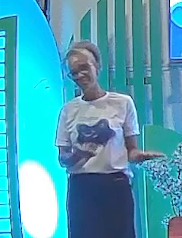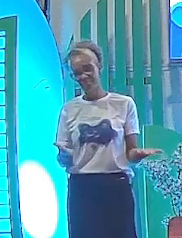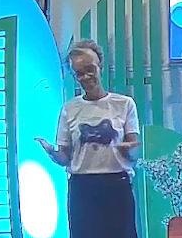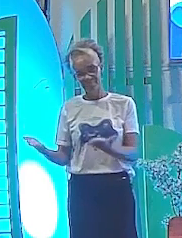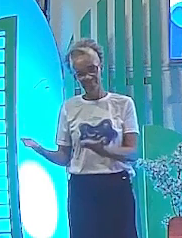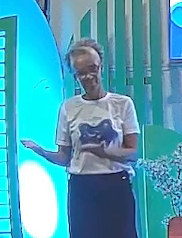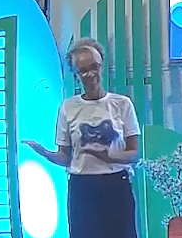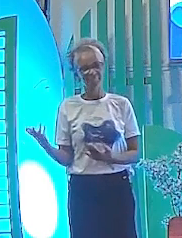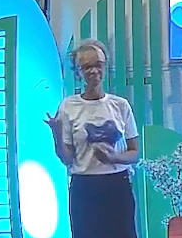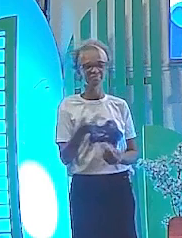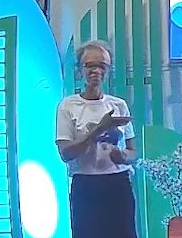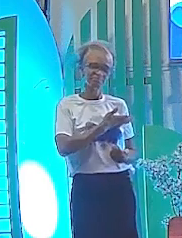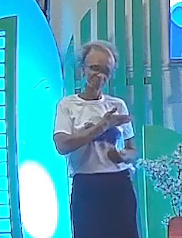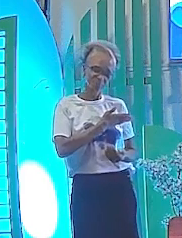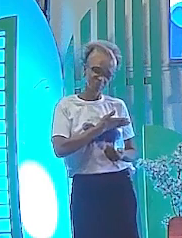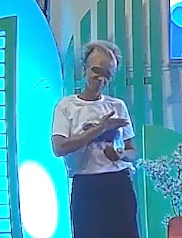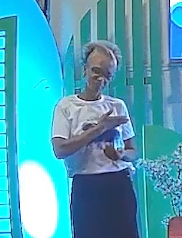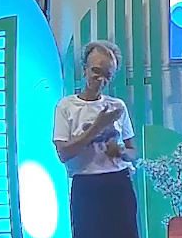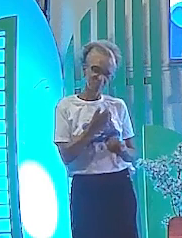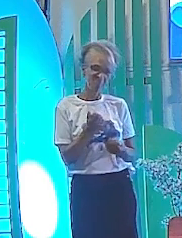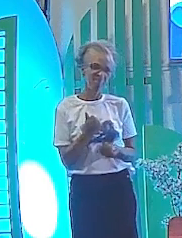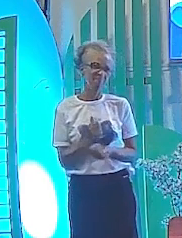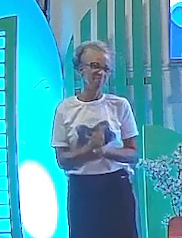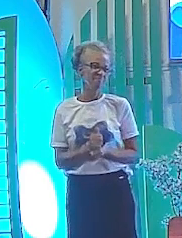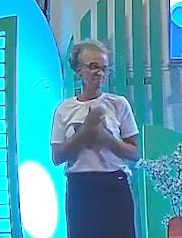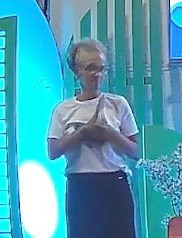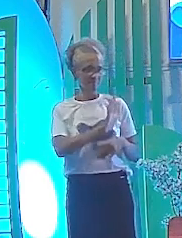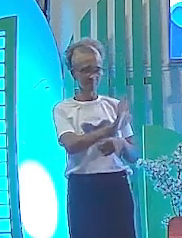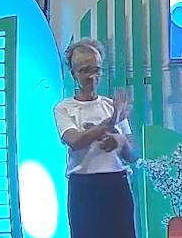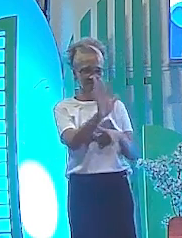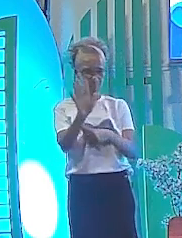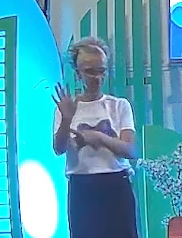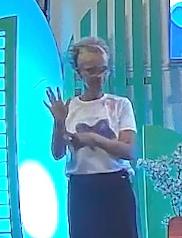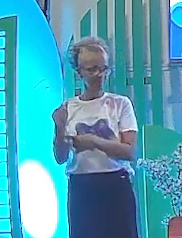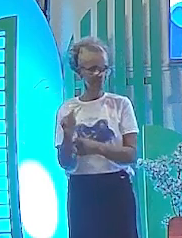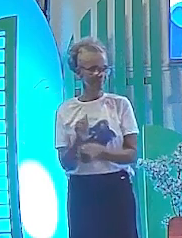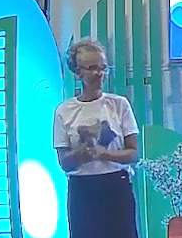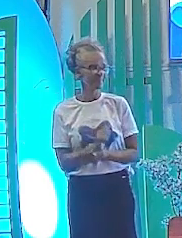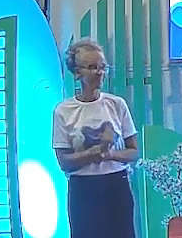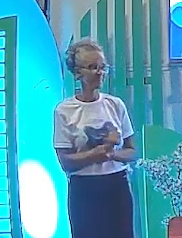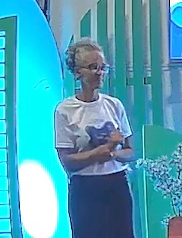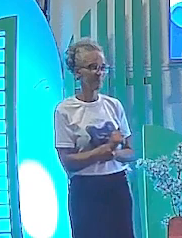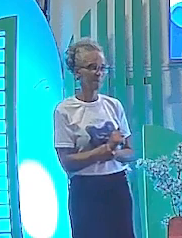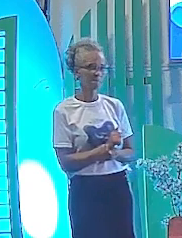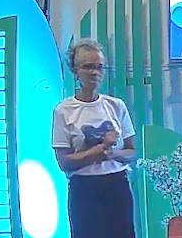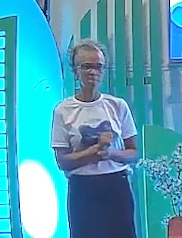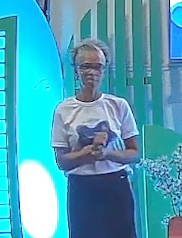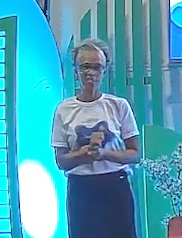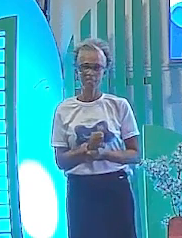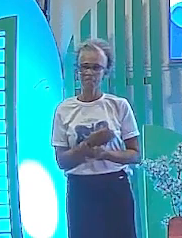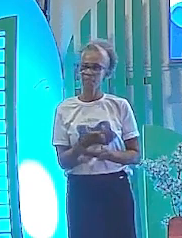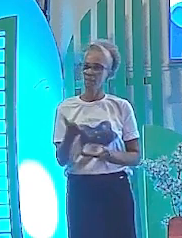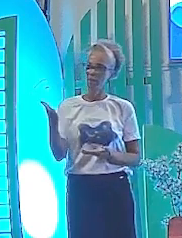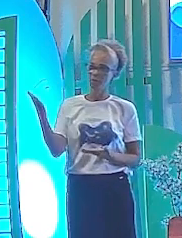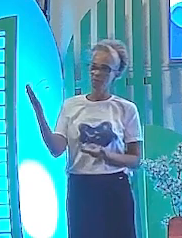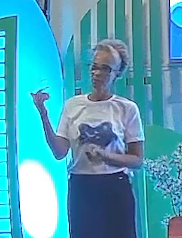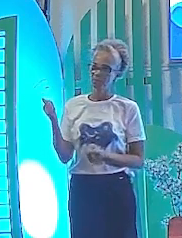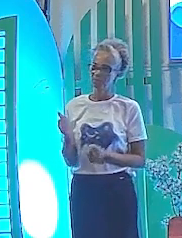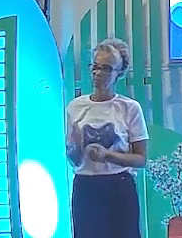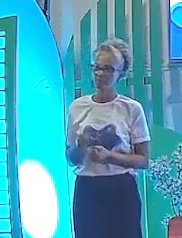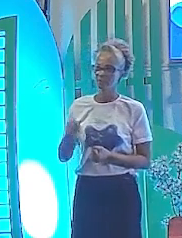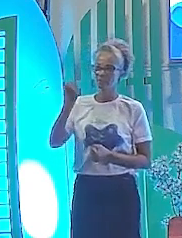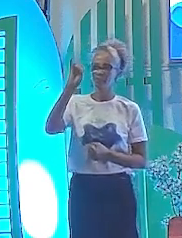também de nossos parceiros, de nossos apoiadores. Beca, se você me der licença, eu vou convidar aqui a